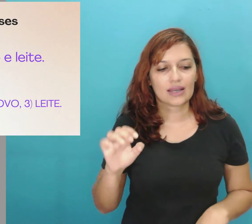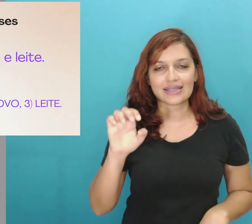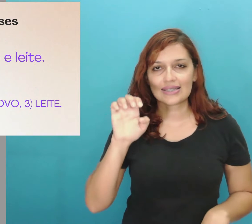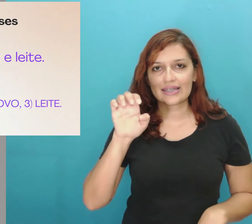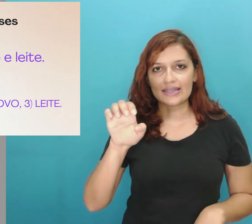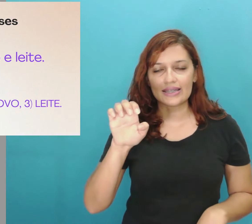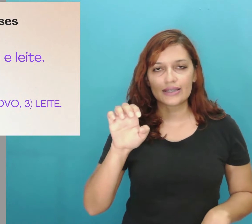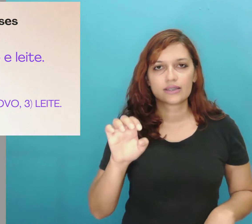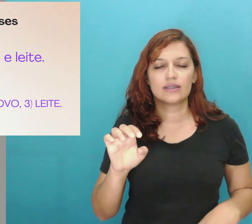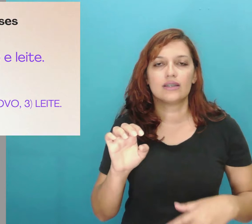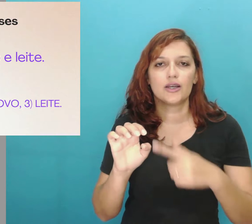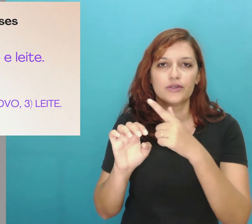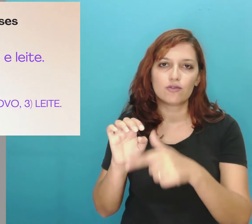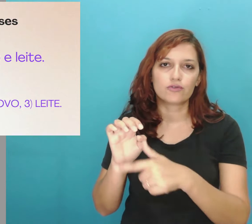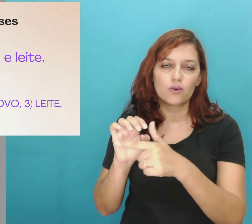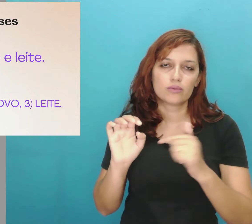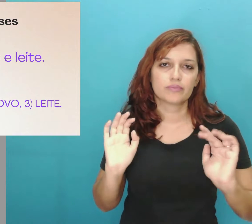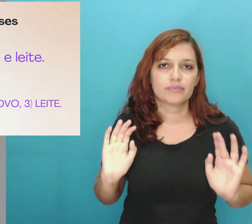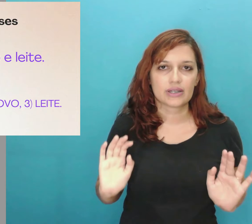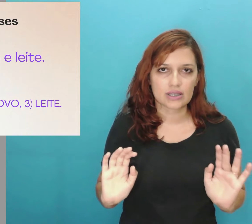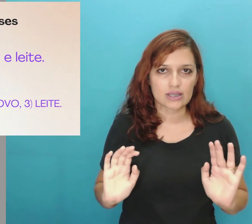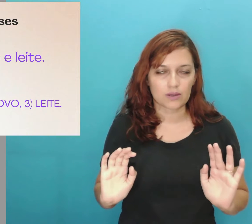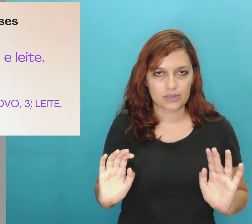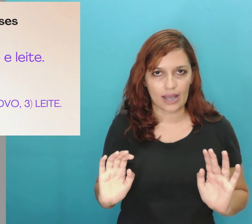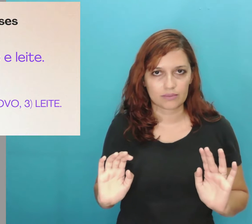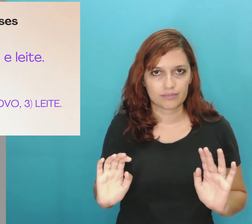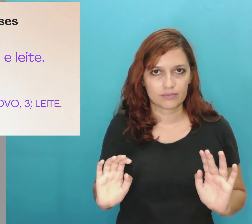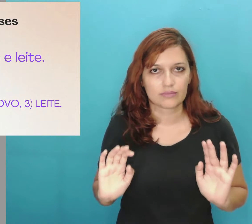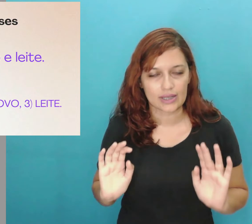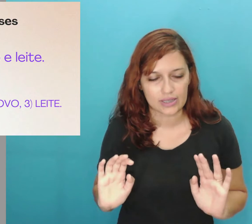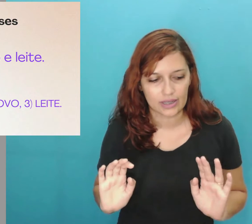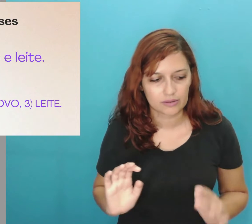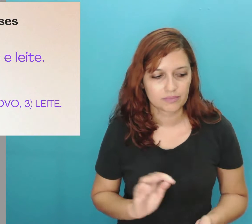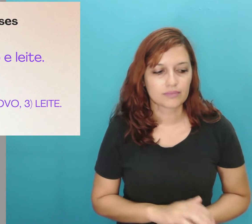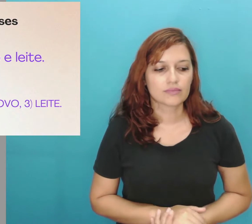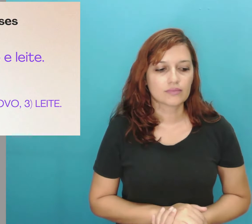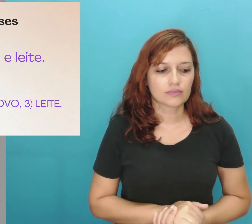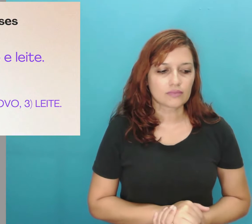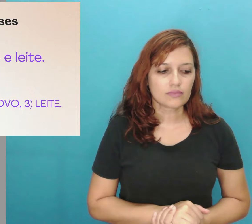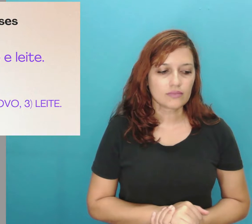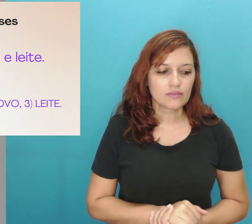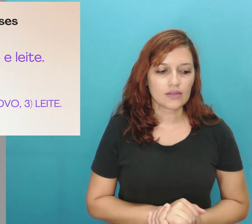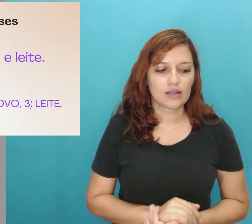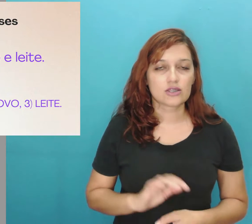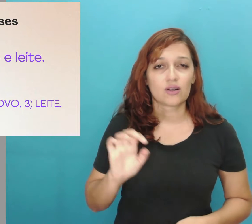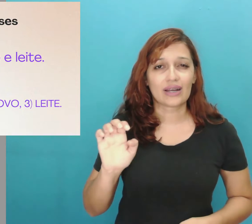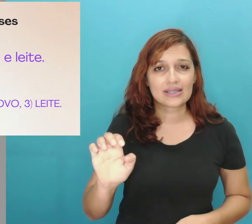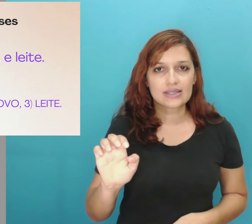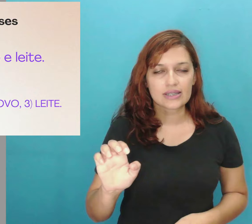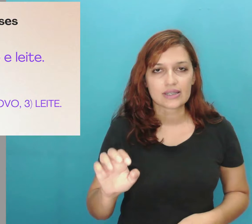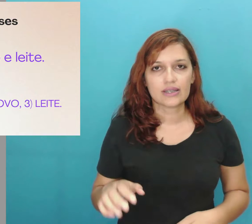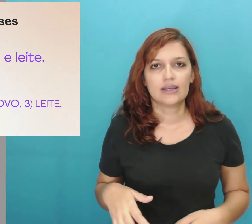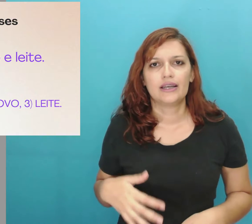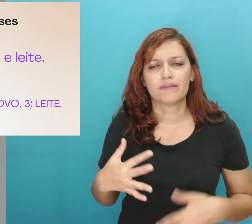esse i eu não vou precisar usar, tá certo? Se eu colocar esse i, vai ficar